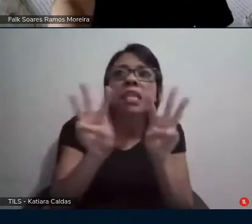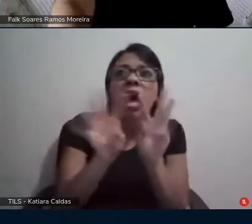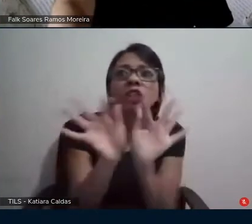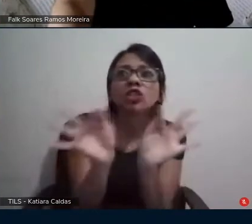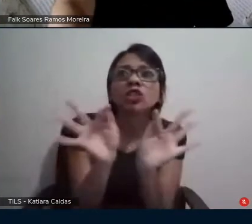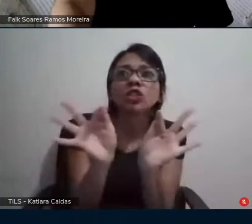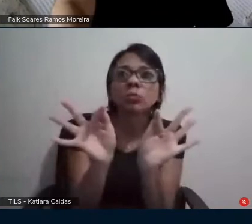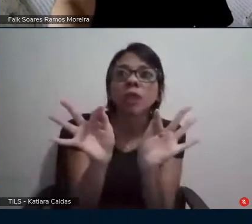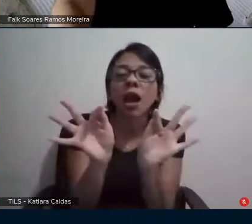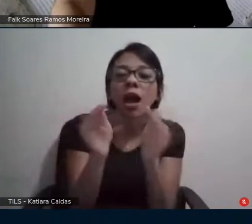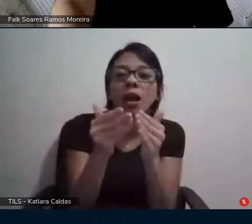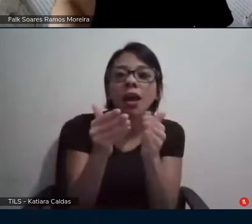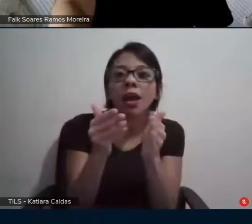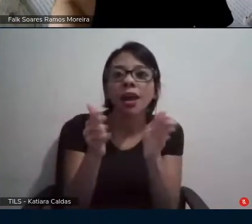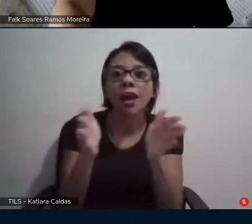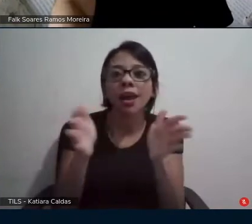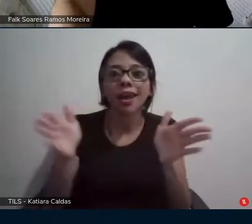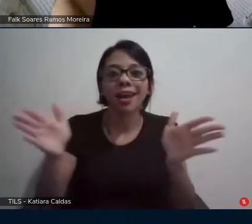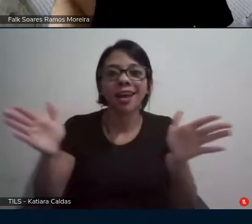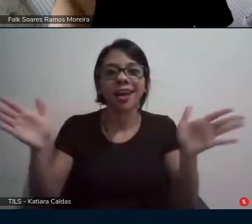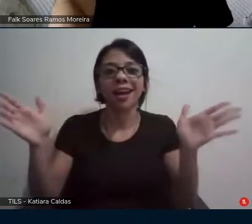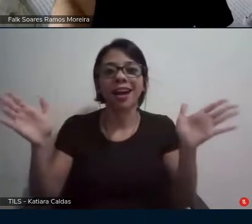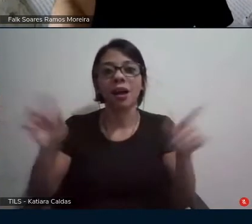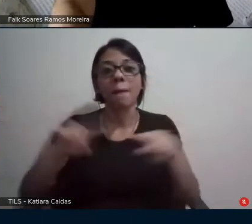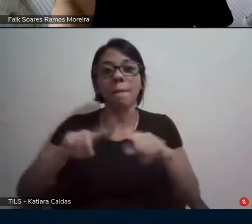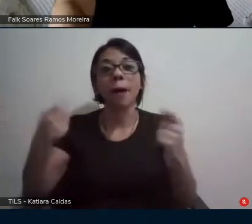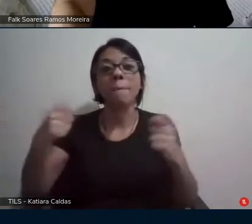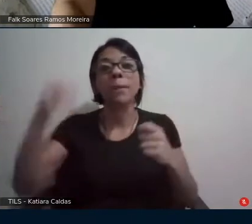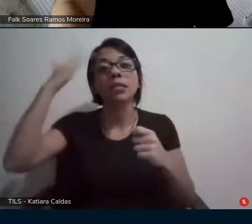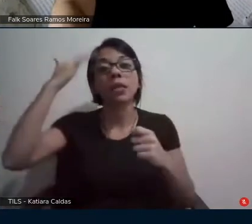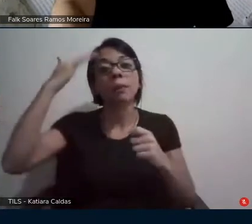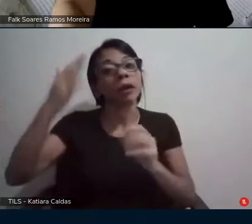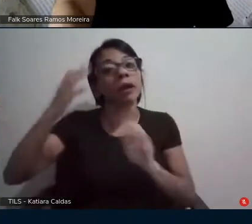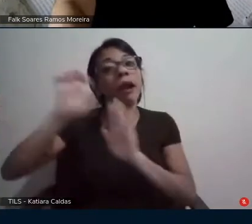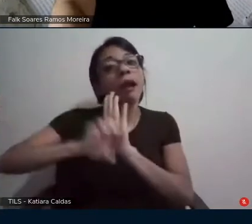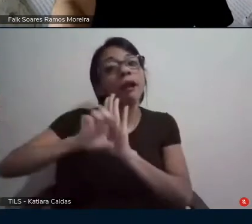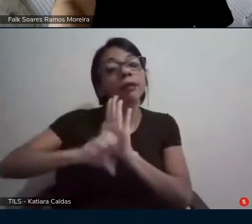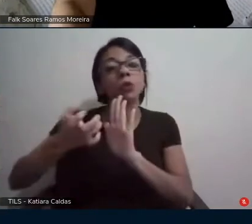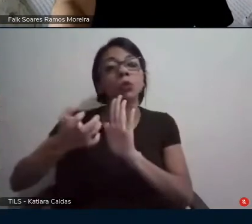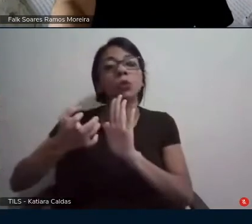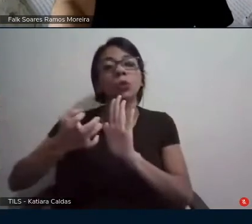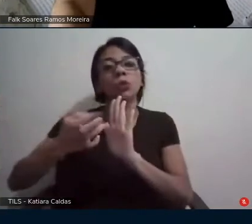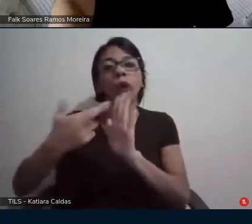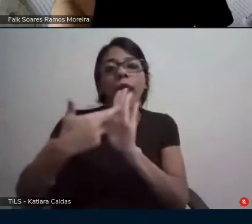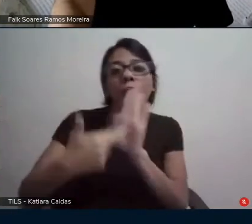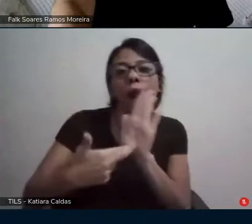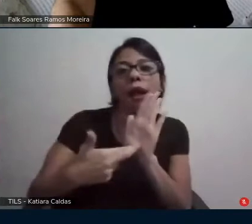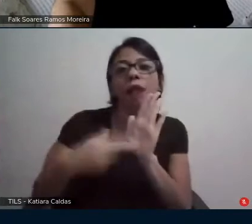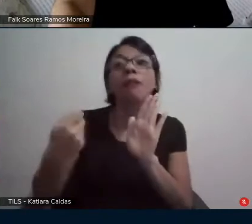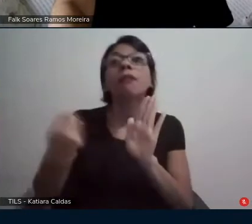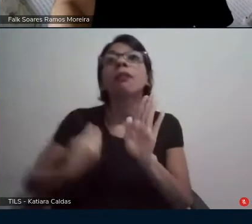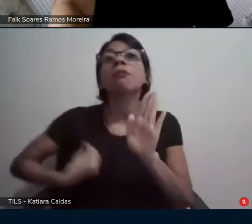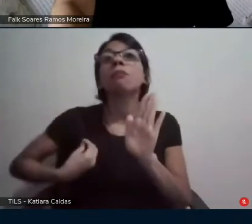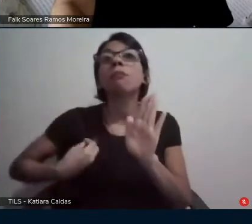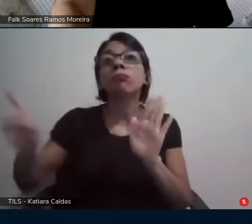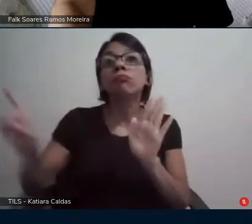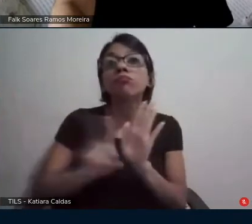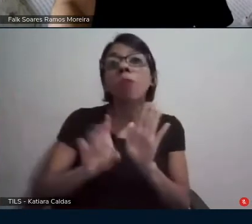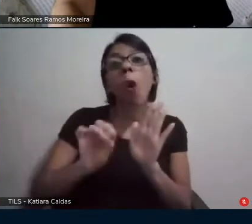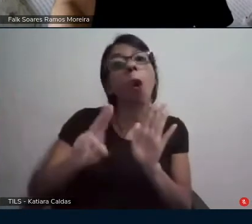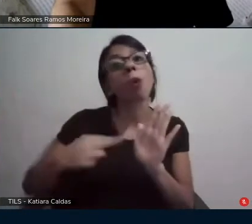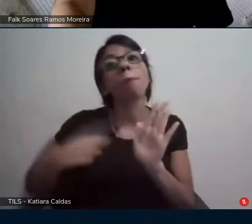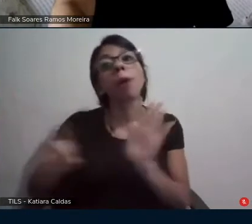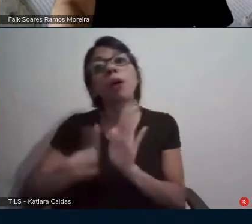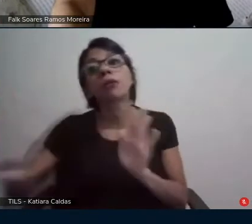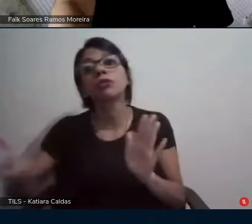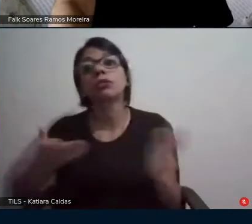ela vai crescendo. Nós temos que ter estatuto para saber quem fica, quem não fica, quem pode, quem não pode. Não é porque